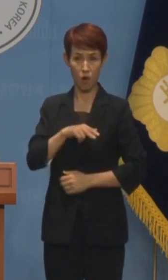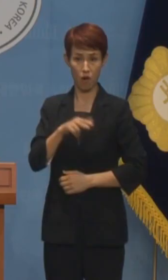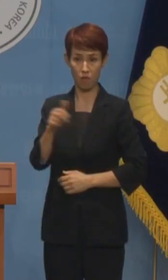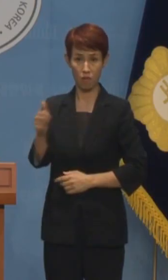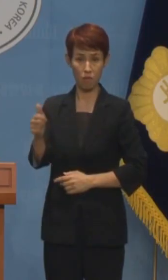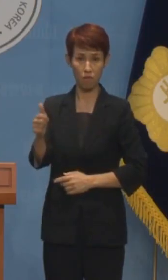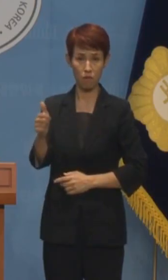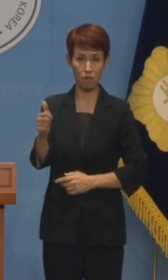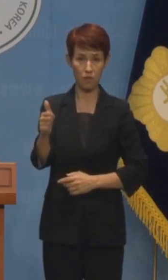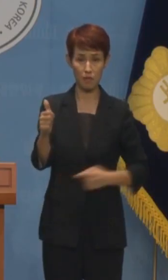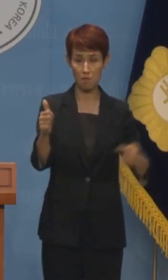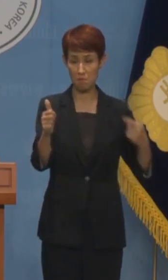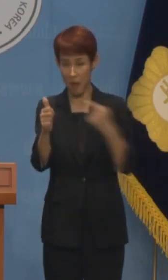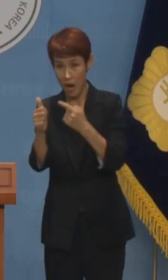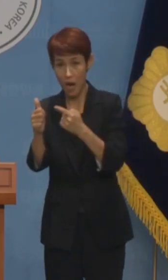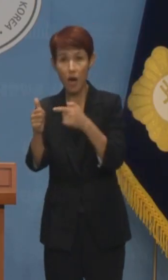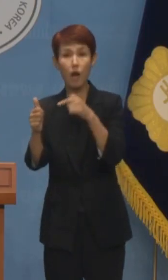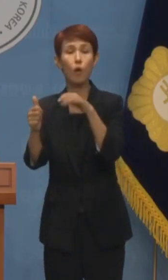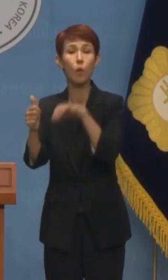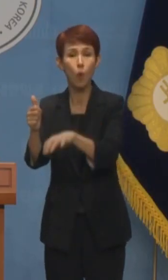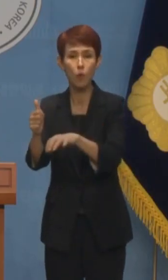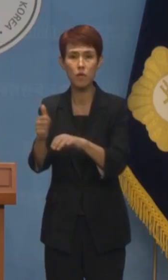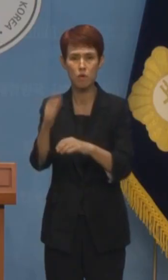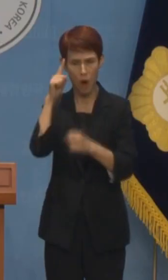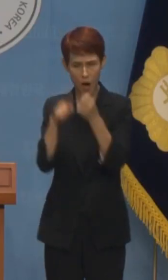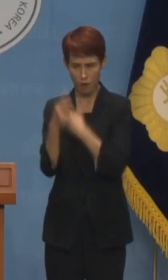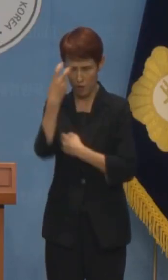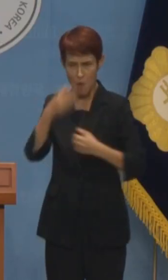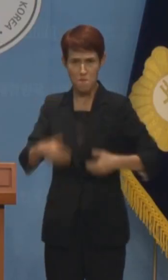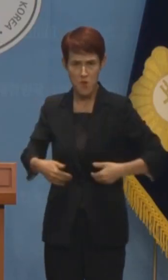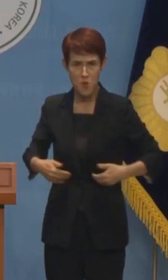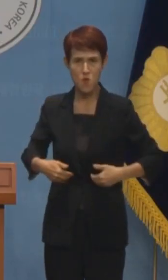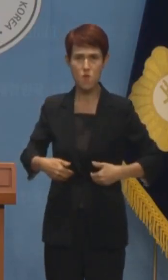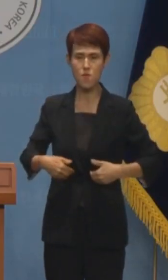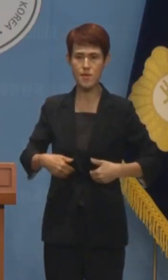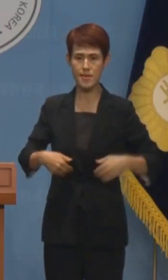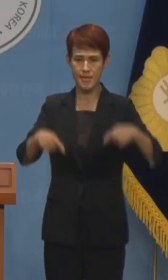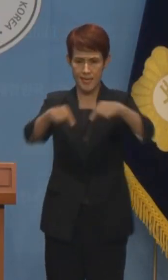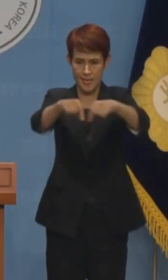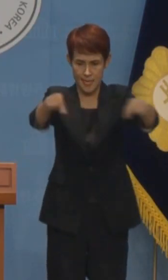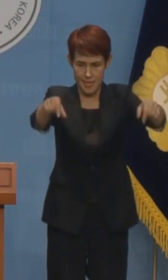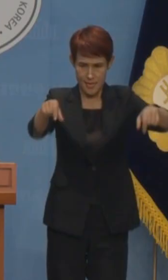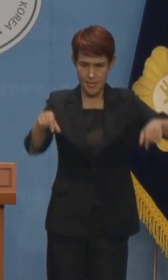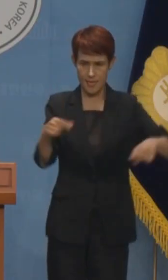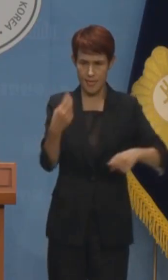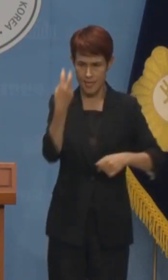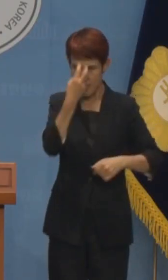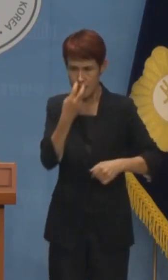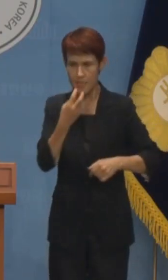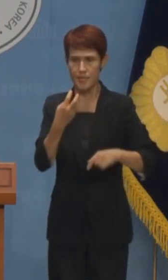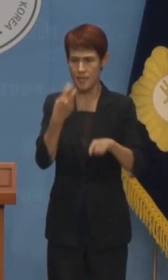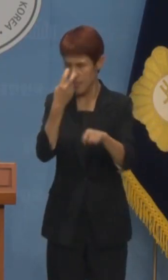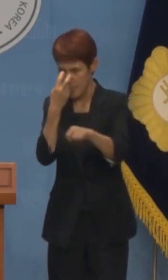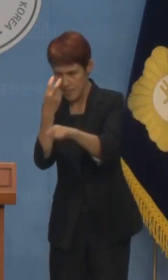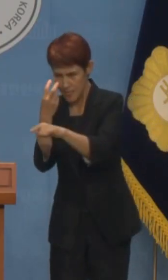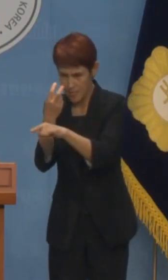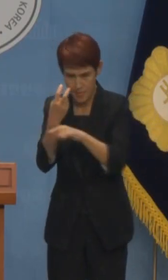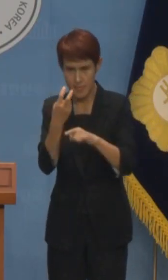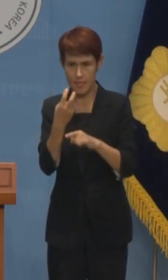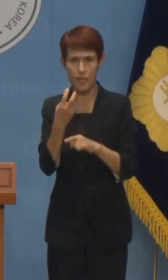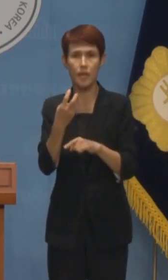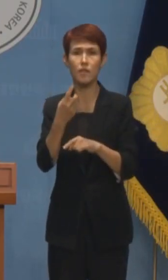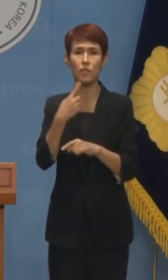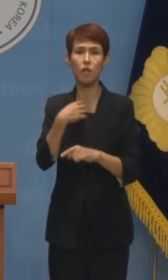현장은 과학수사를 한다면서 현장에 줄을 치고 현장을 보존하고 감시까지